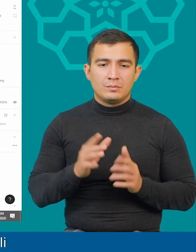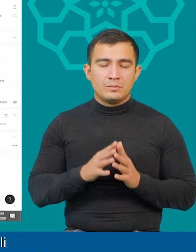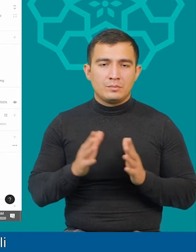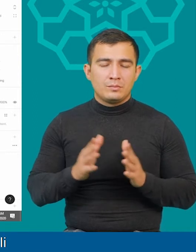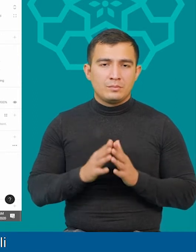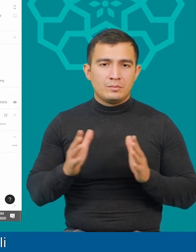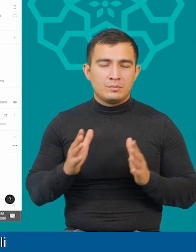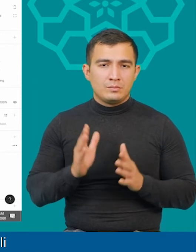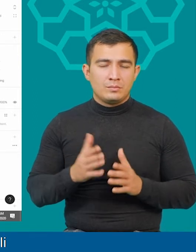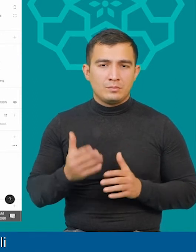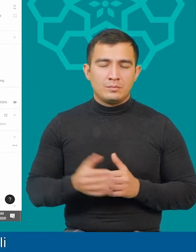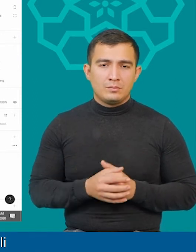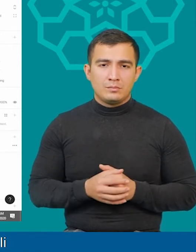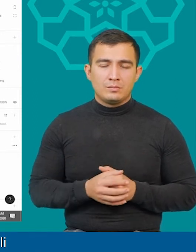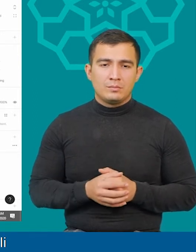kattalashtiramiz.